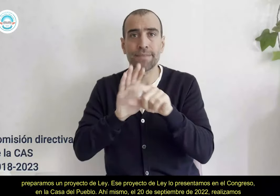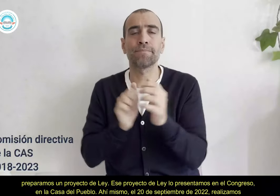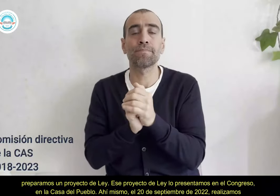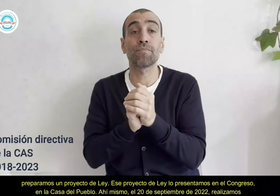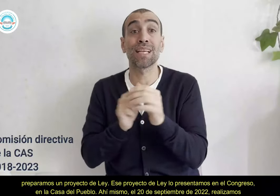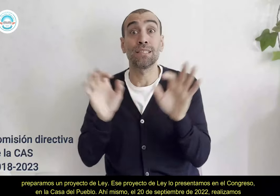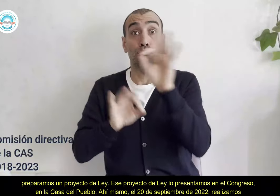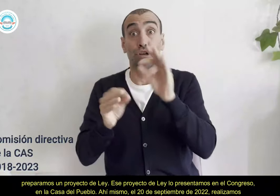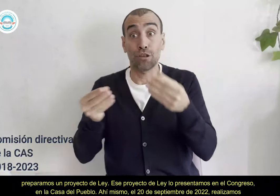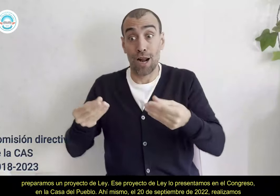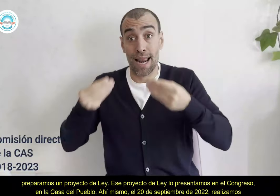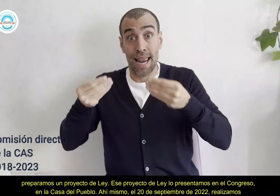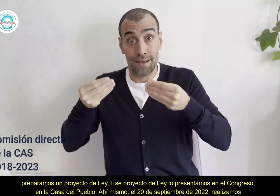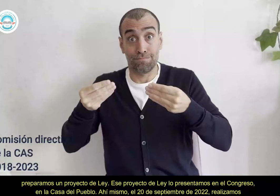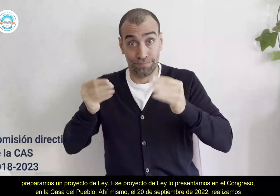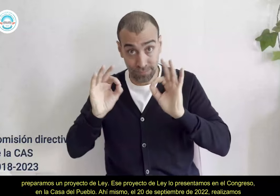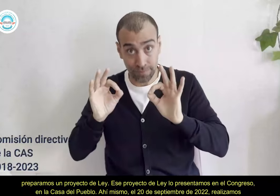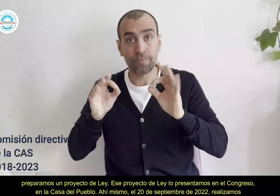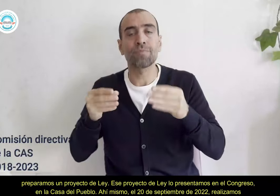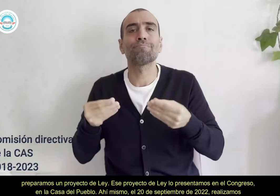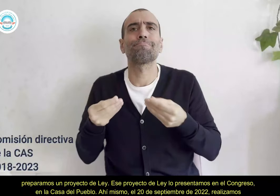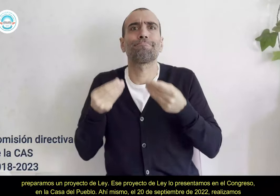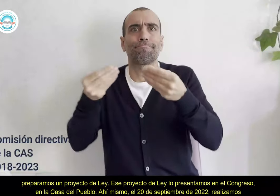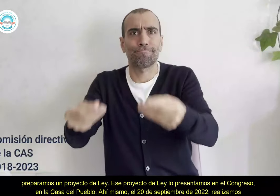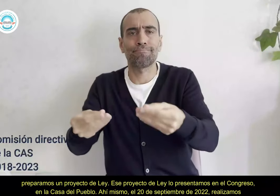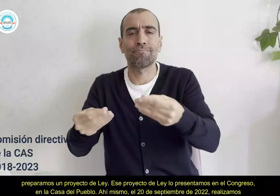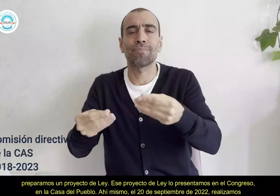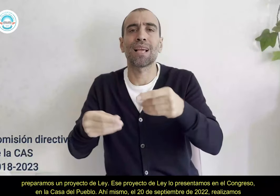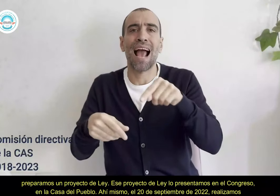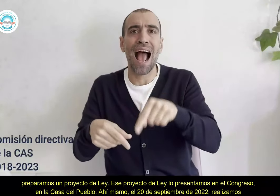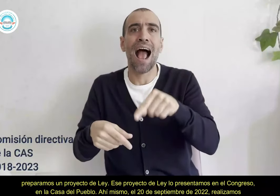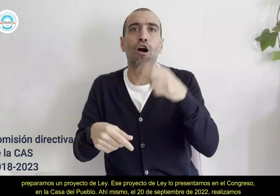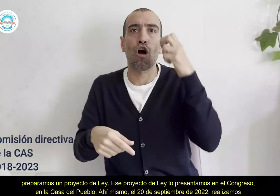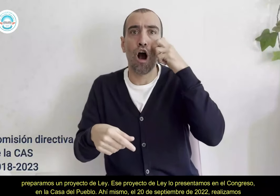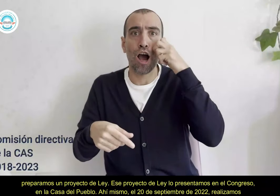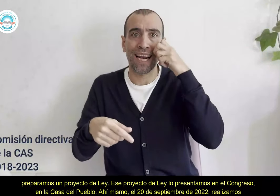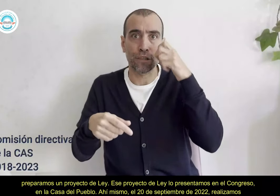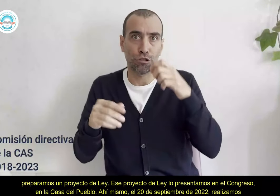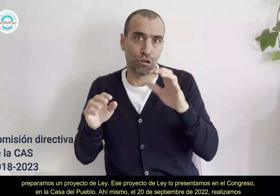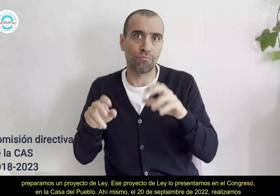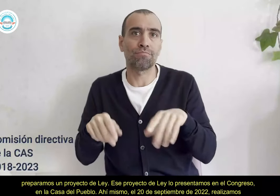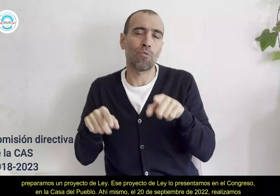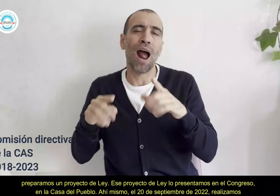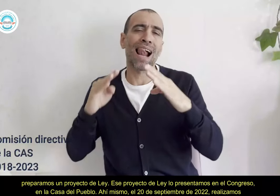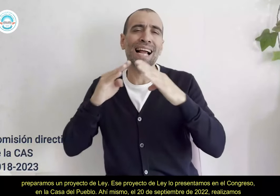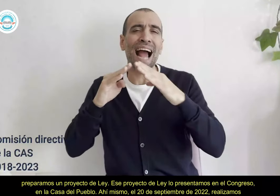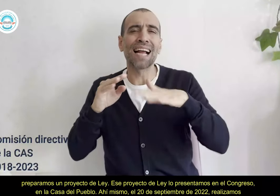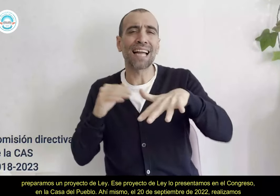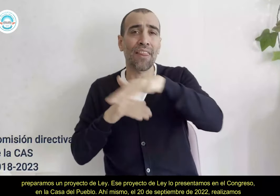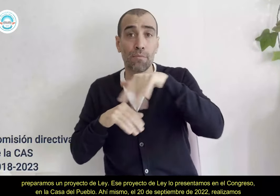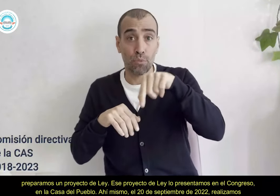ley. Ese proyecto de ley lo presentamos en el Congreso, en la Casa del